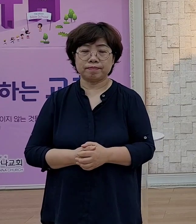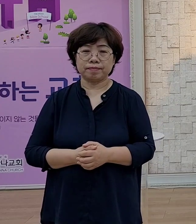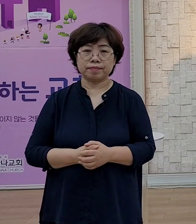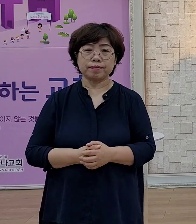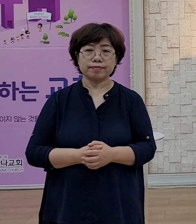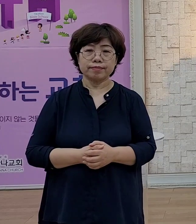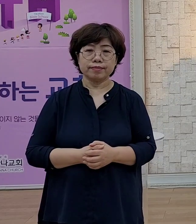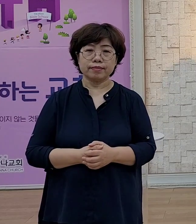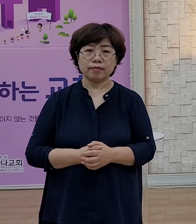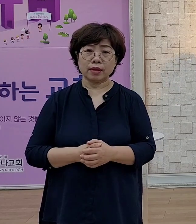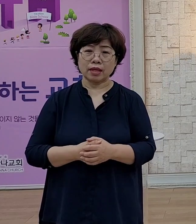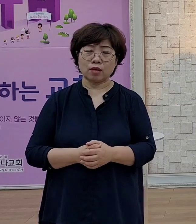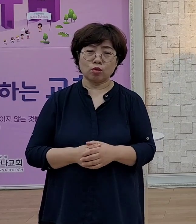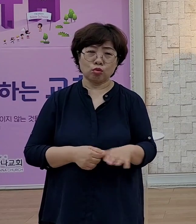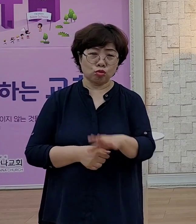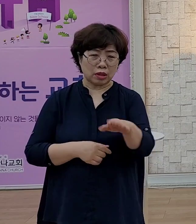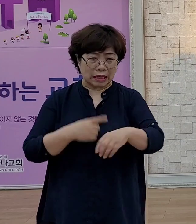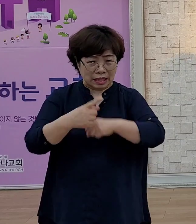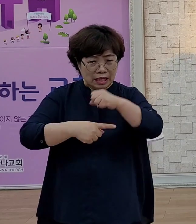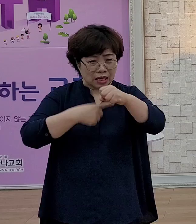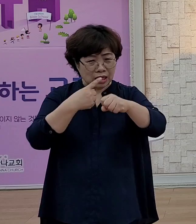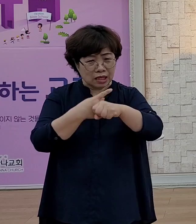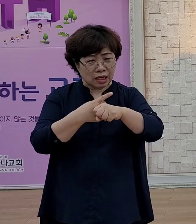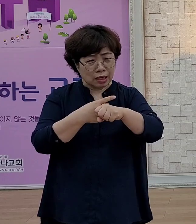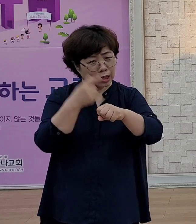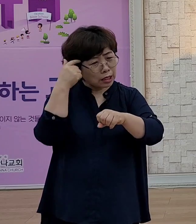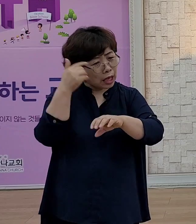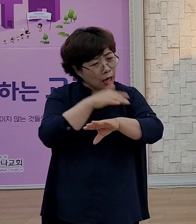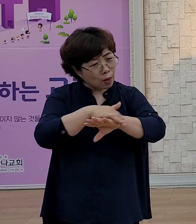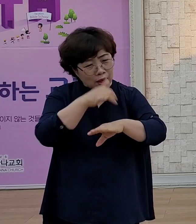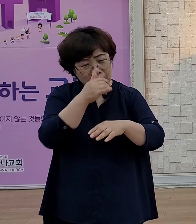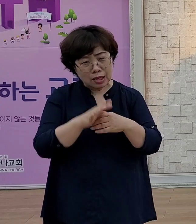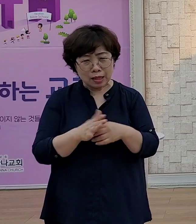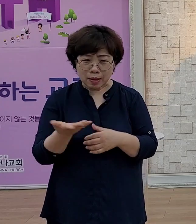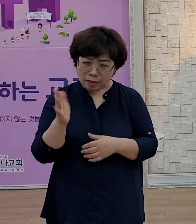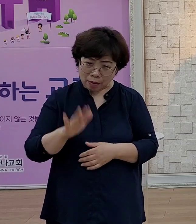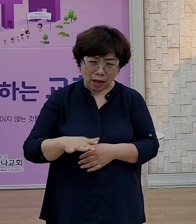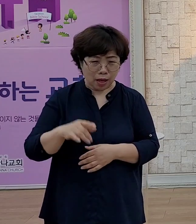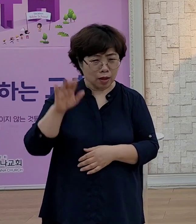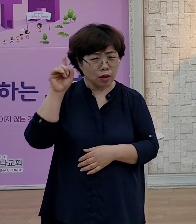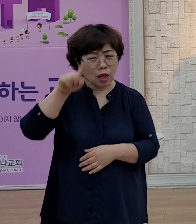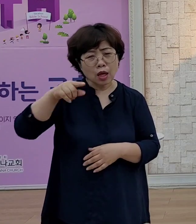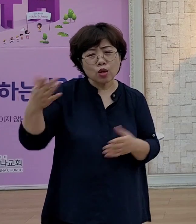인물처럼 1년은 고사하고 내일 일도 모르는 자예요.